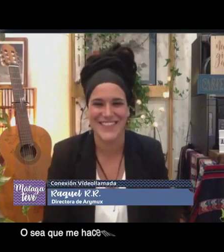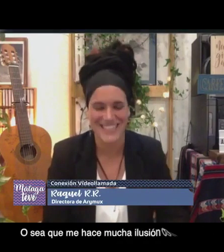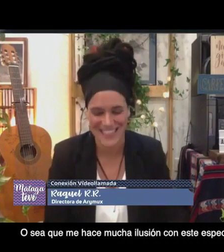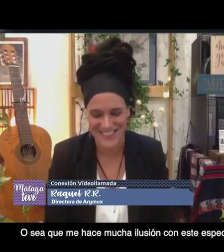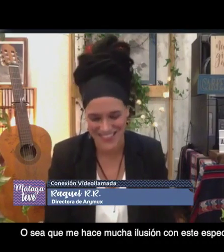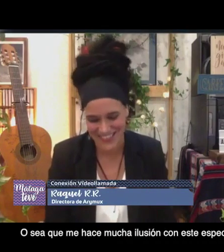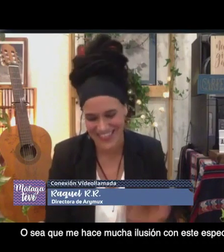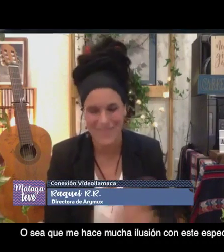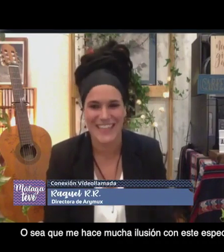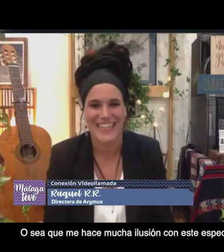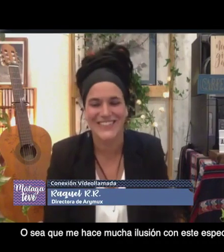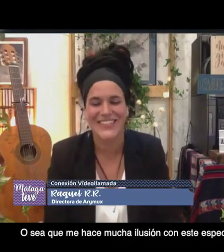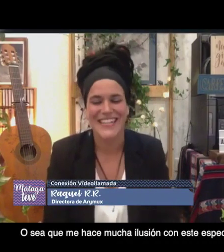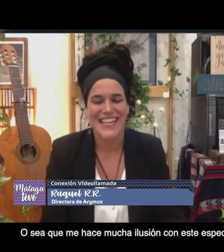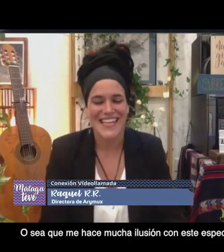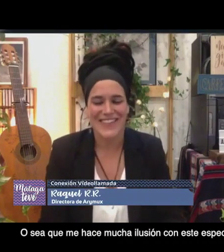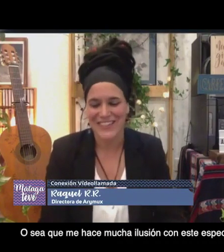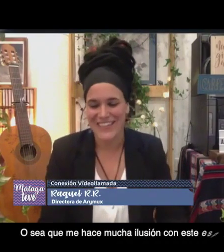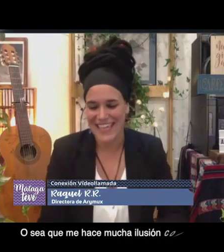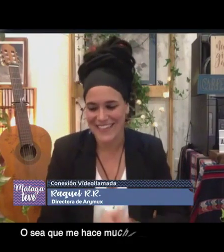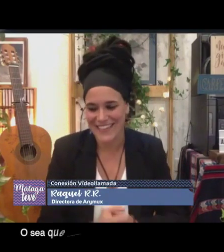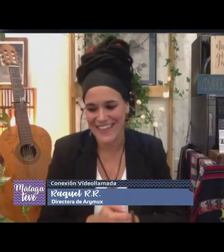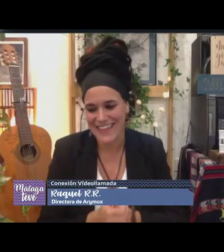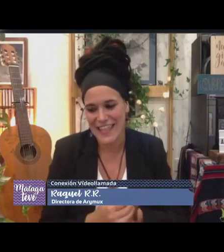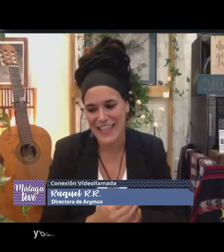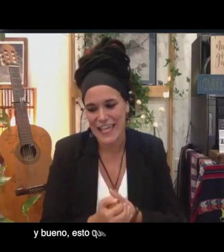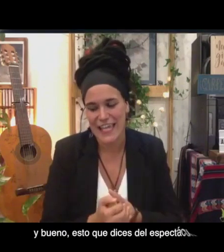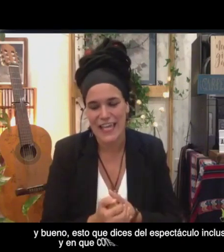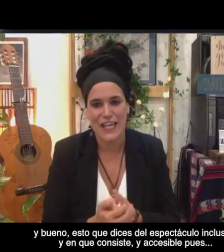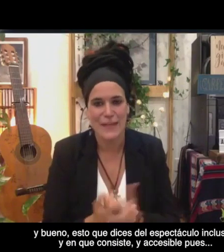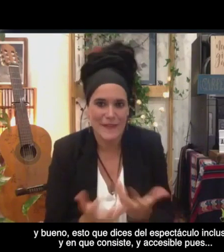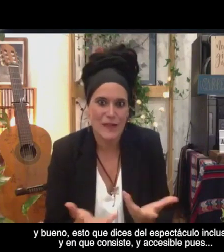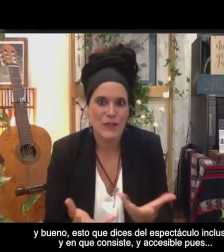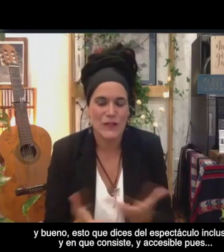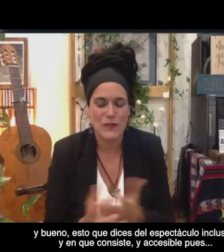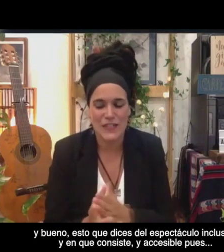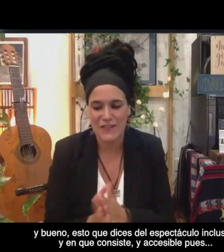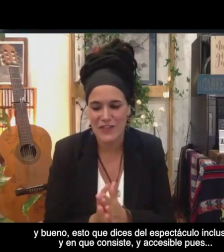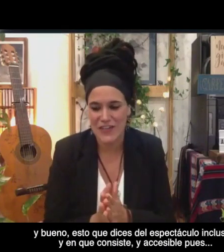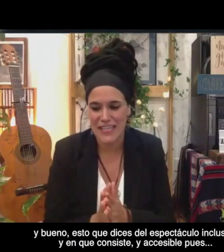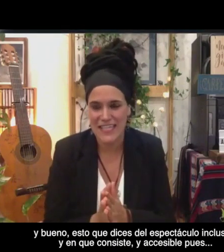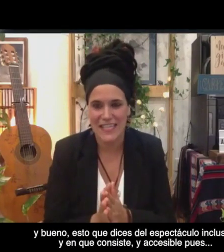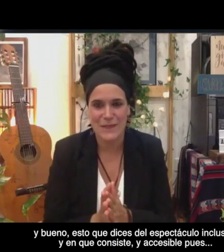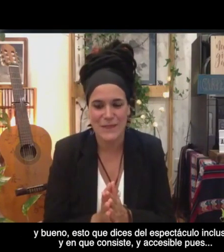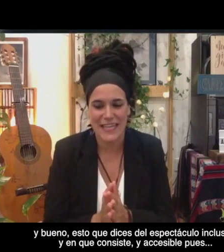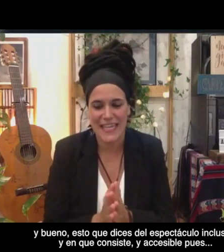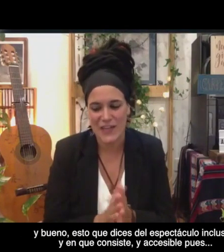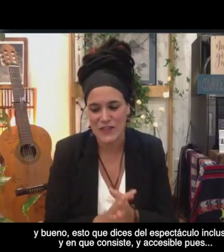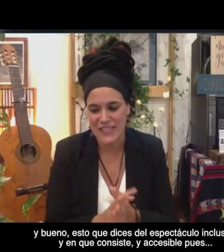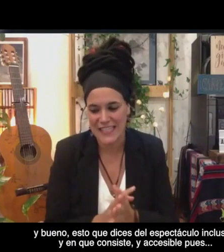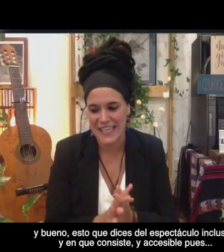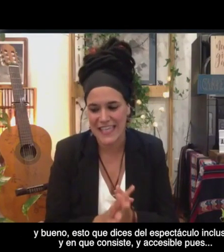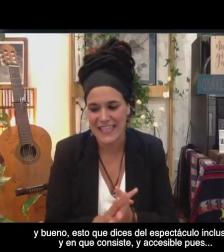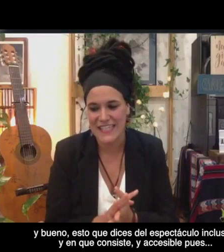que me hace mucha ilusión con este espectáculo. Y bueno, esto que dices del espectáculo inclusivo y en qué